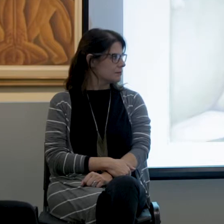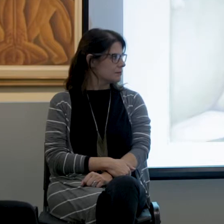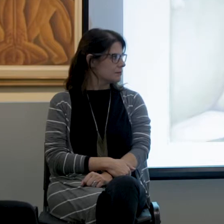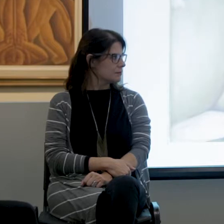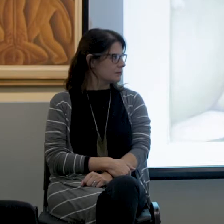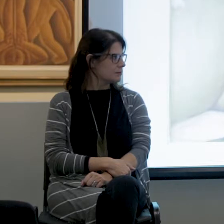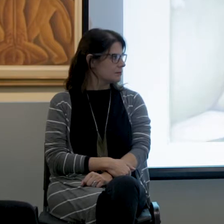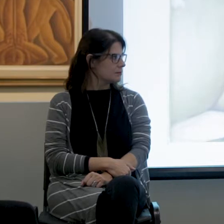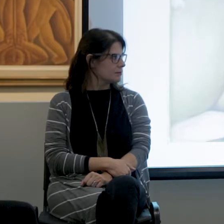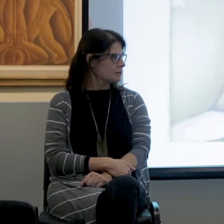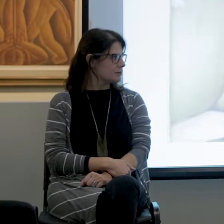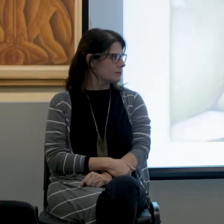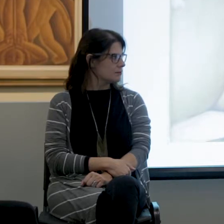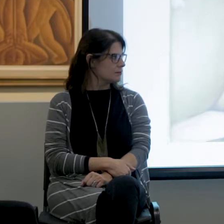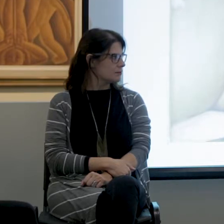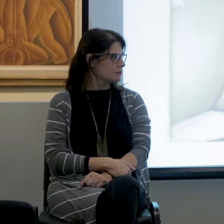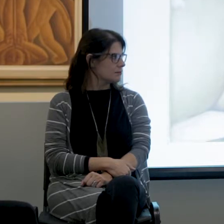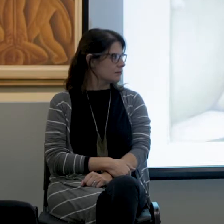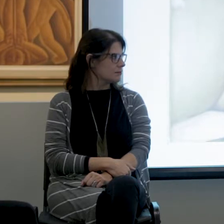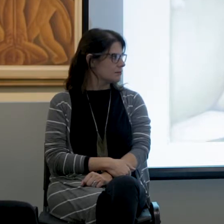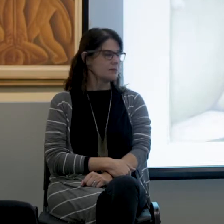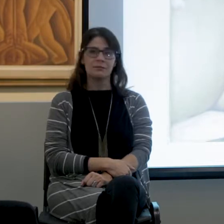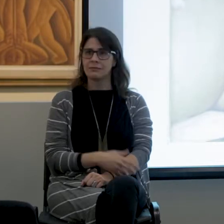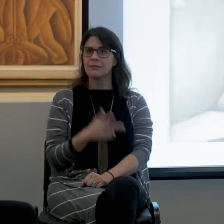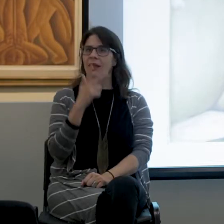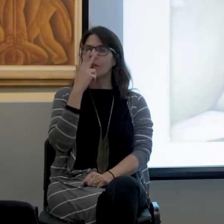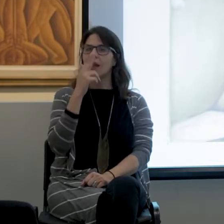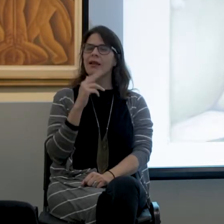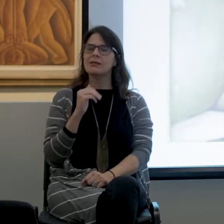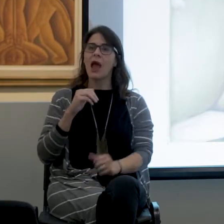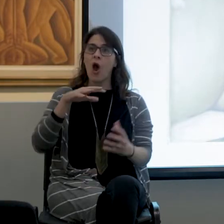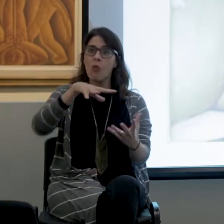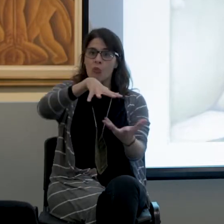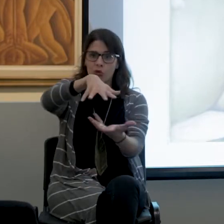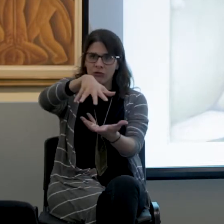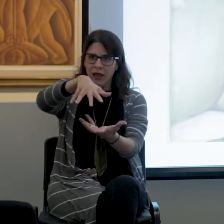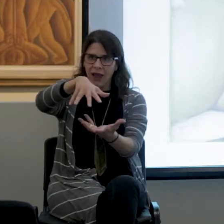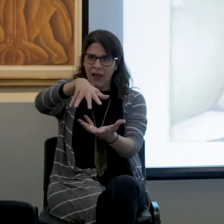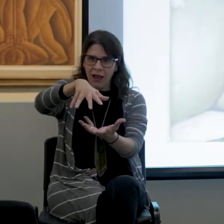Um mundo inteiro que cabe numa divina vagina.